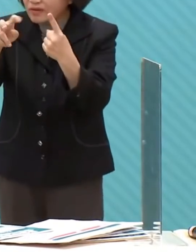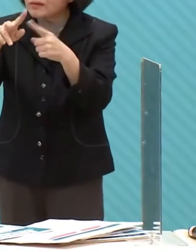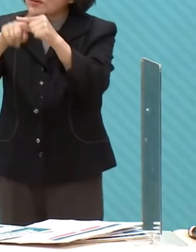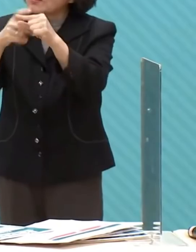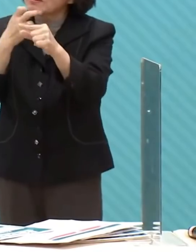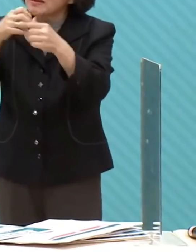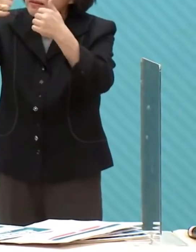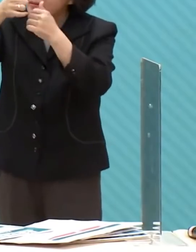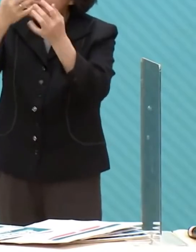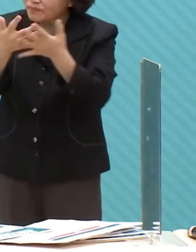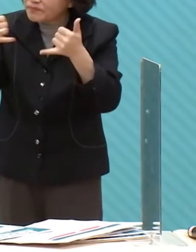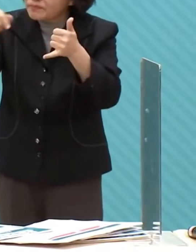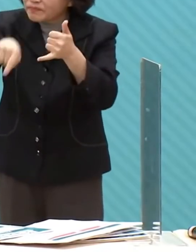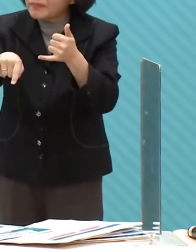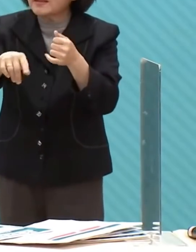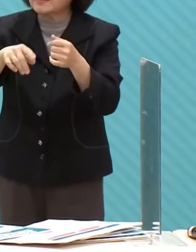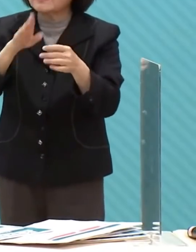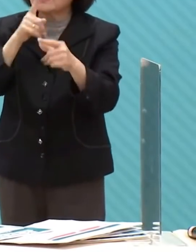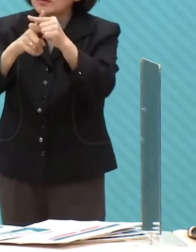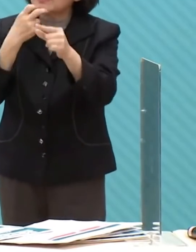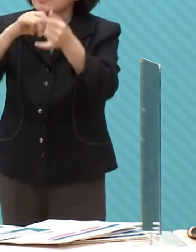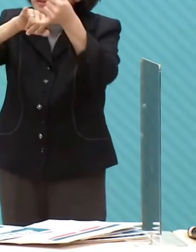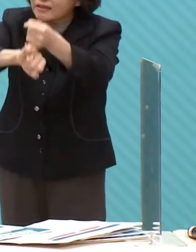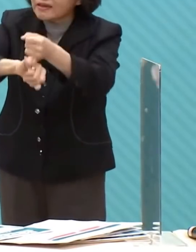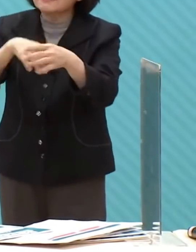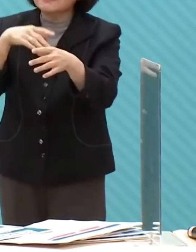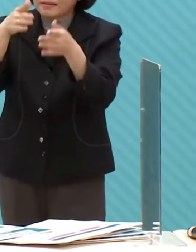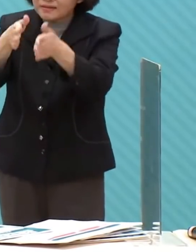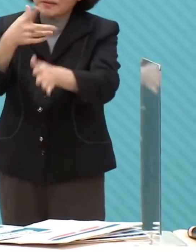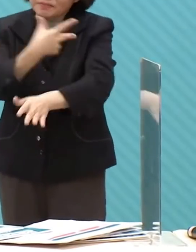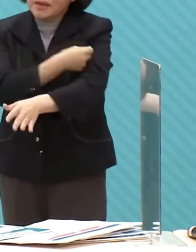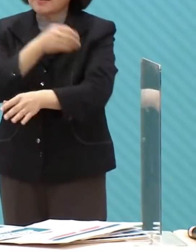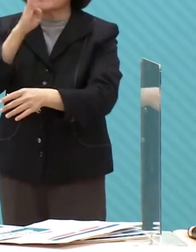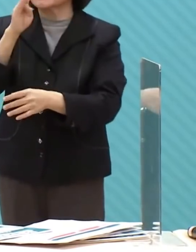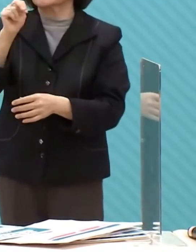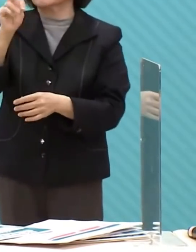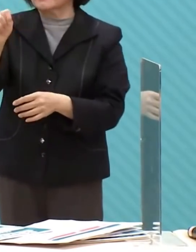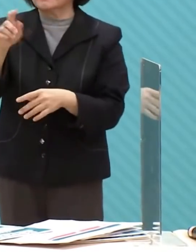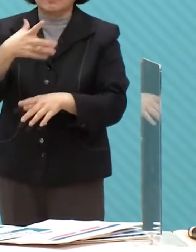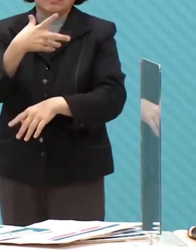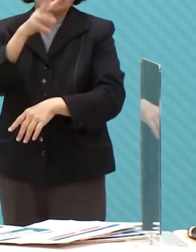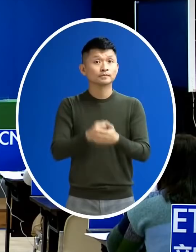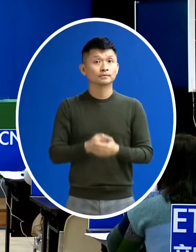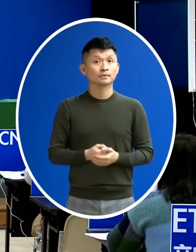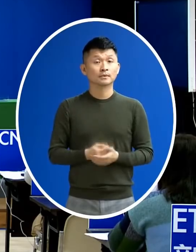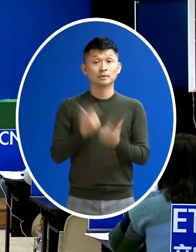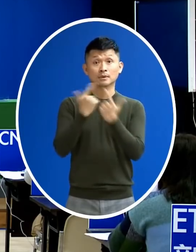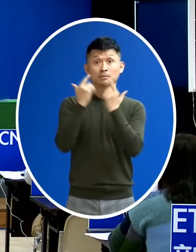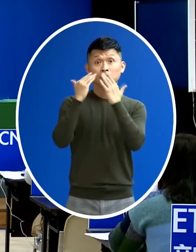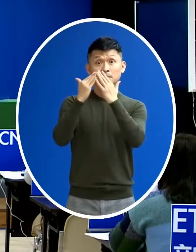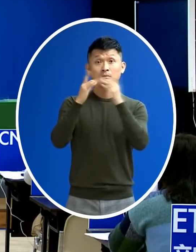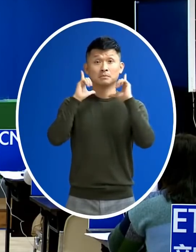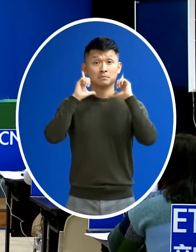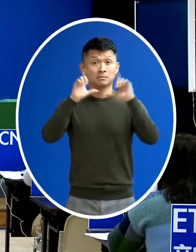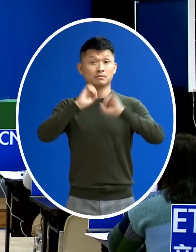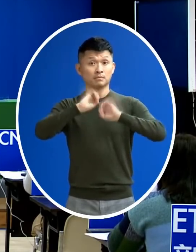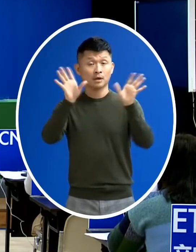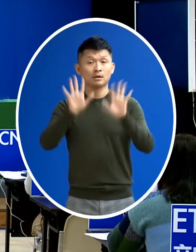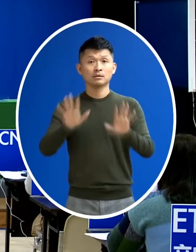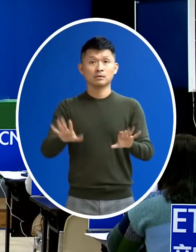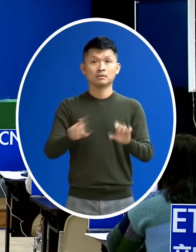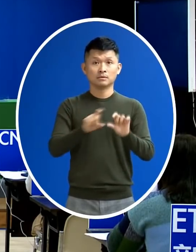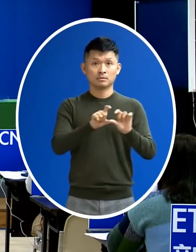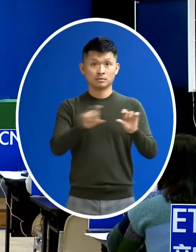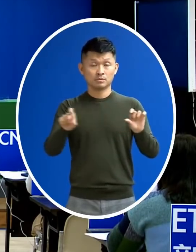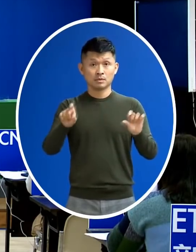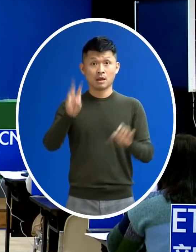华南市长也不是我们去要求，是中央就要打的，而且是打 BNT， 跟莫德纳一点关系都没有。 台北市说他们目前还有1000多坪